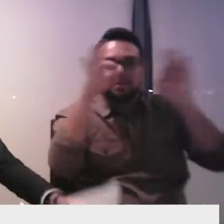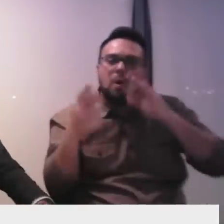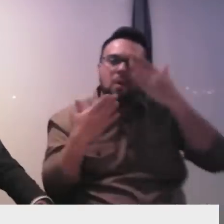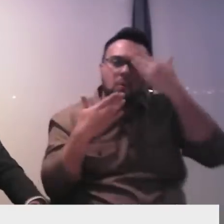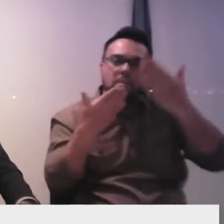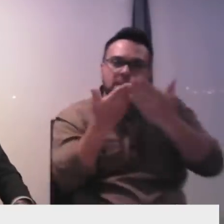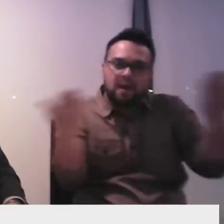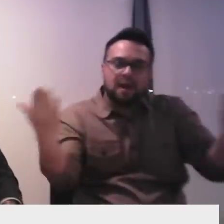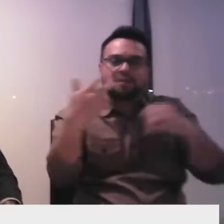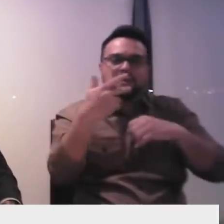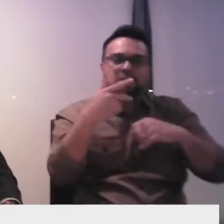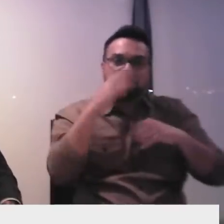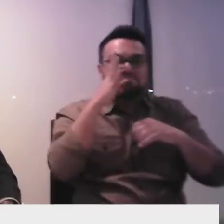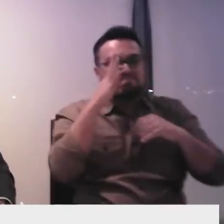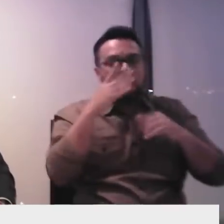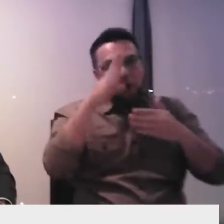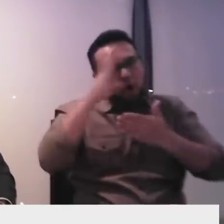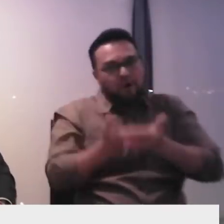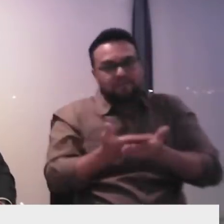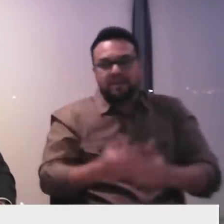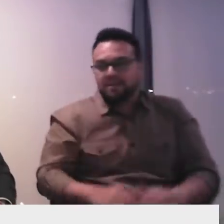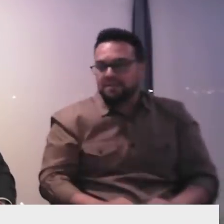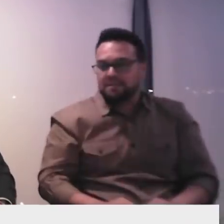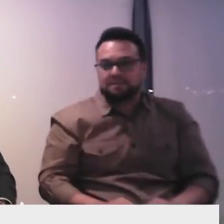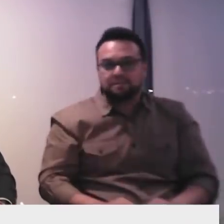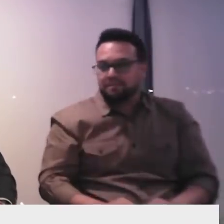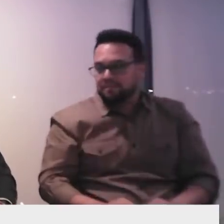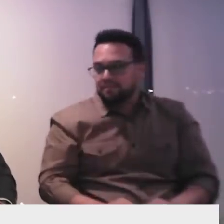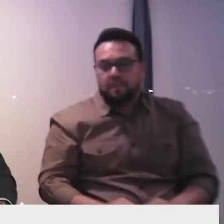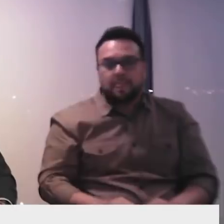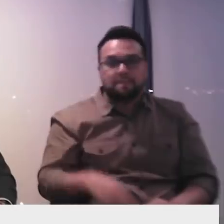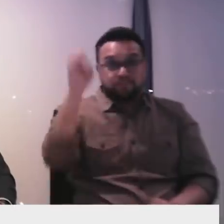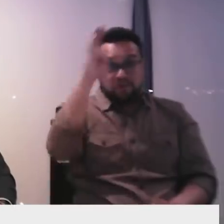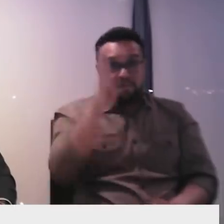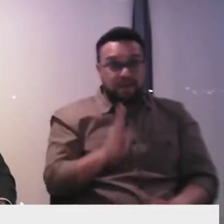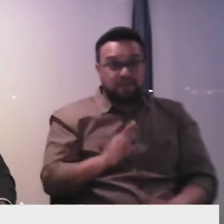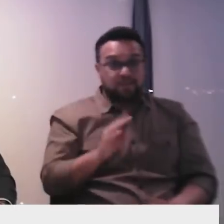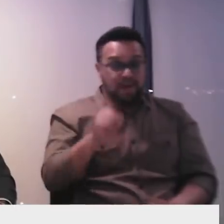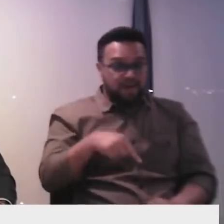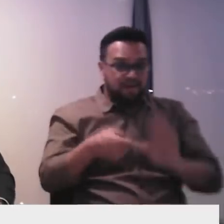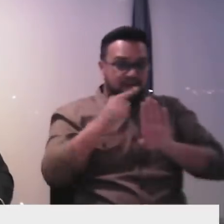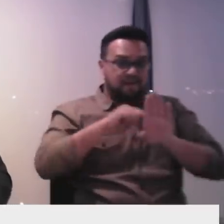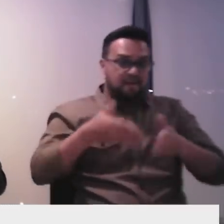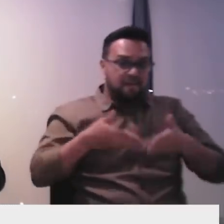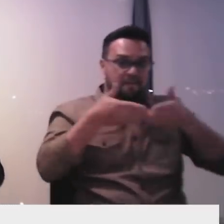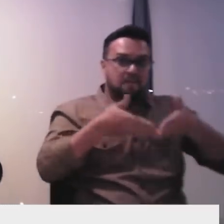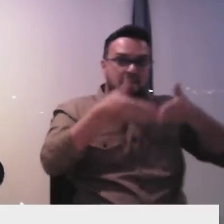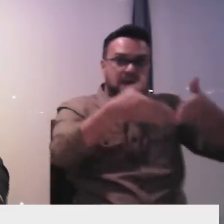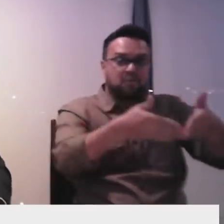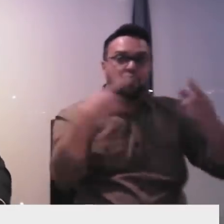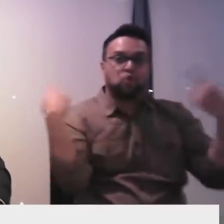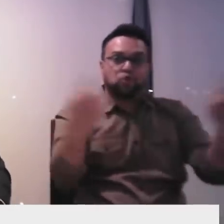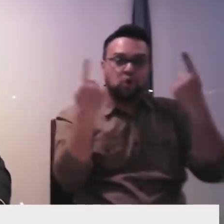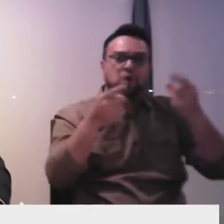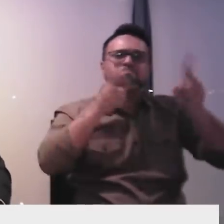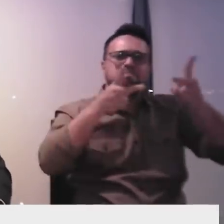Obrigado pela audiência, pela confiança. Vamos lá, pessoal. Esse Brasil é o nosso barco. Estamos no mesmo barco. Vamos com